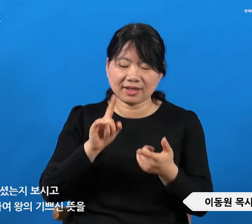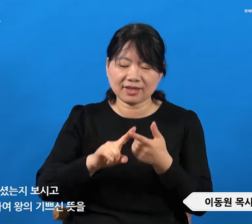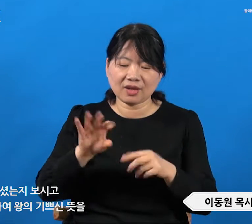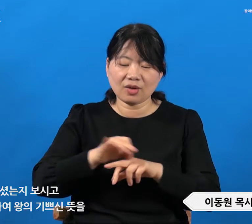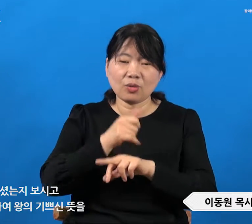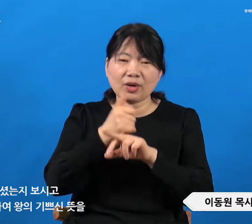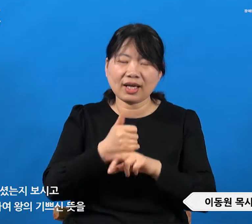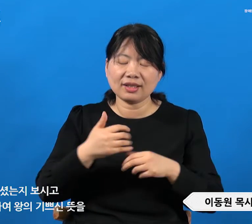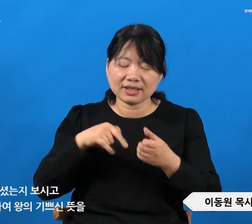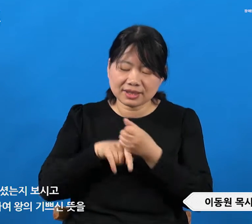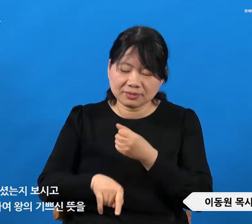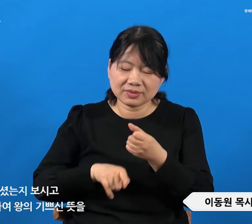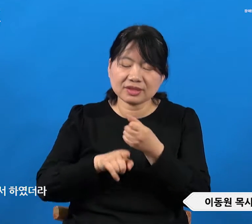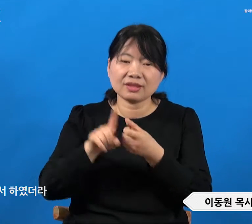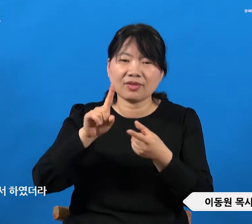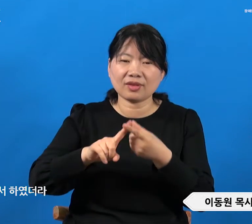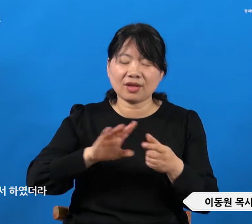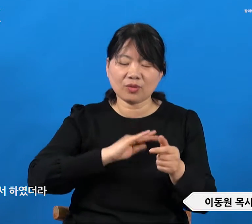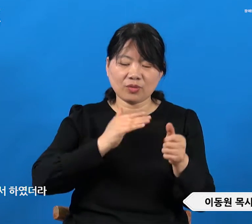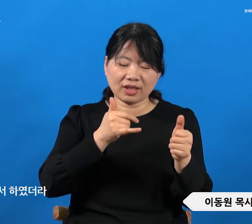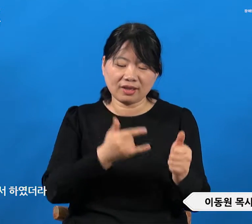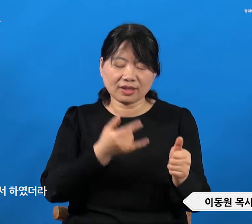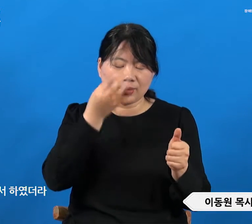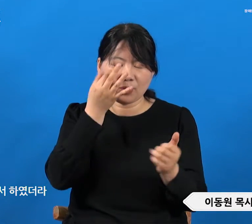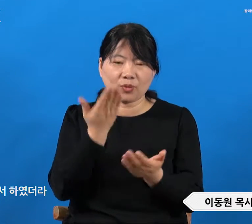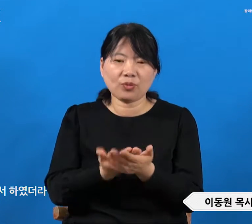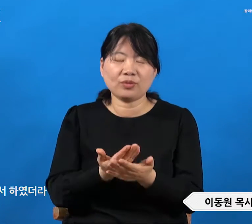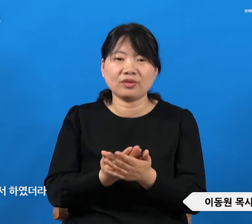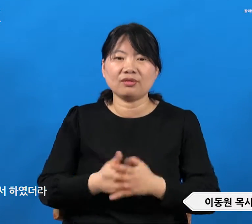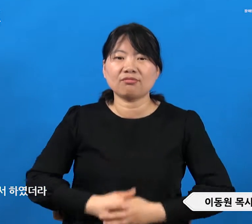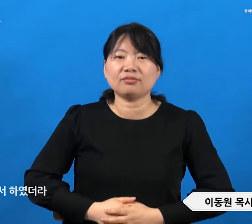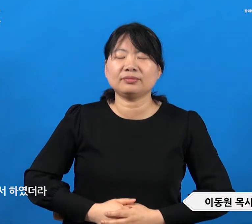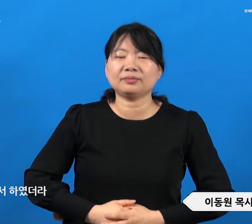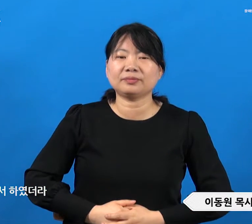대하여 왕의 기쁘신 뜻을 우리에게 보이소서.